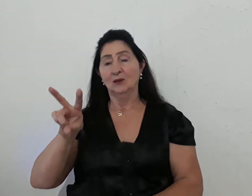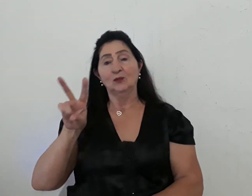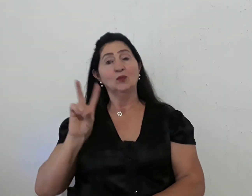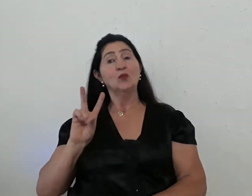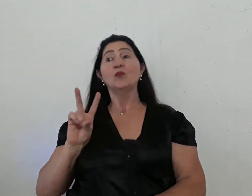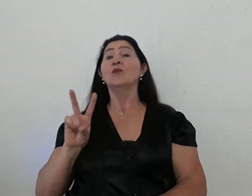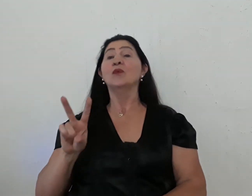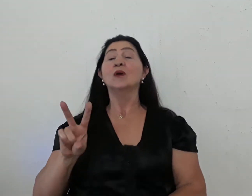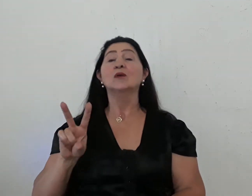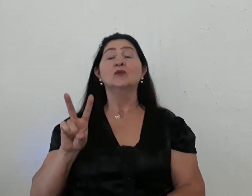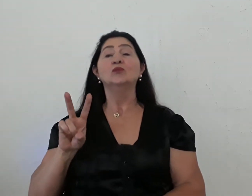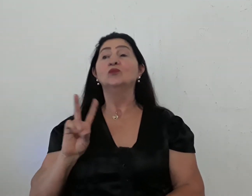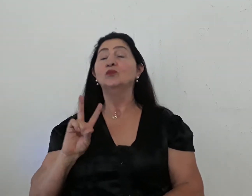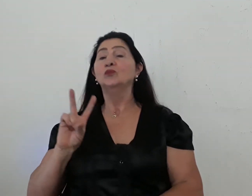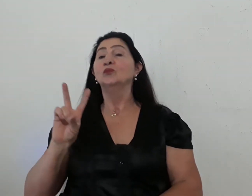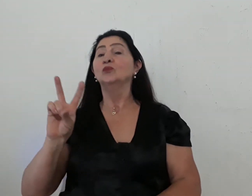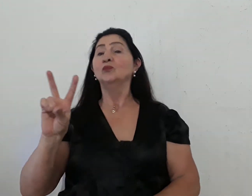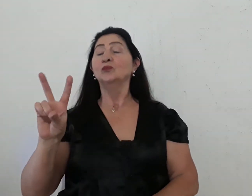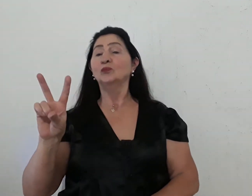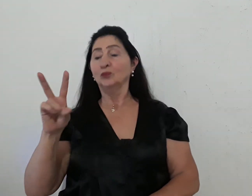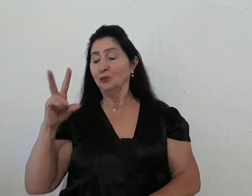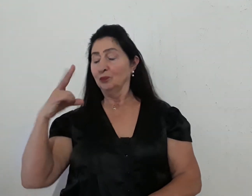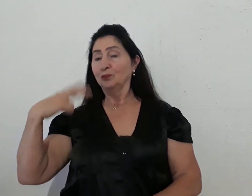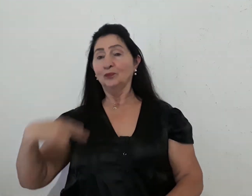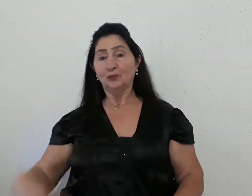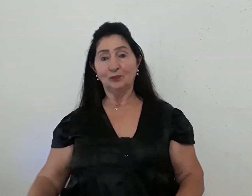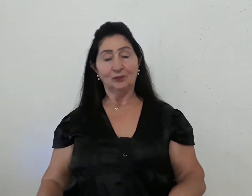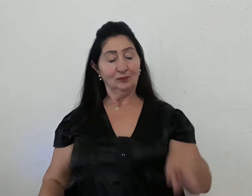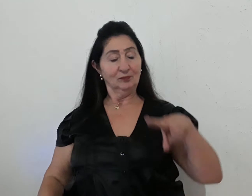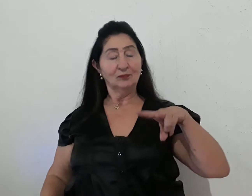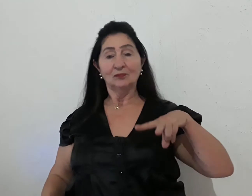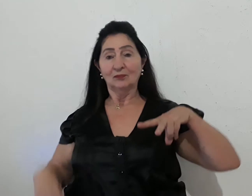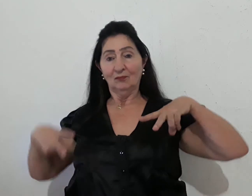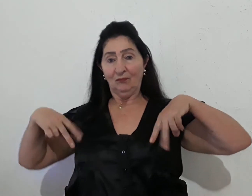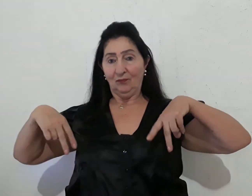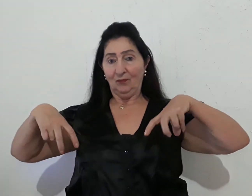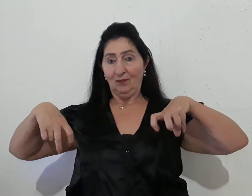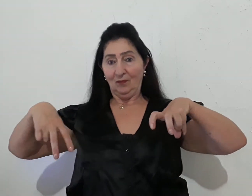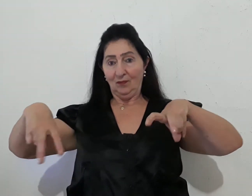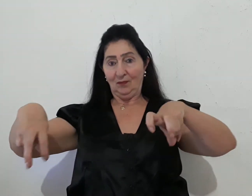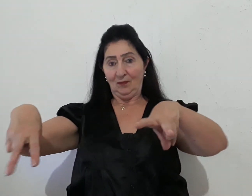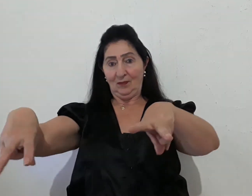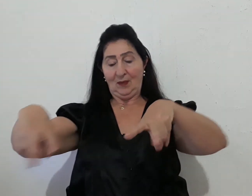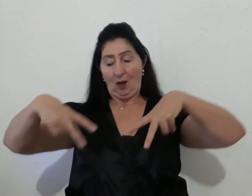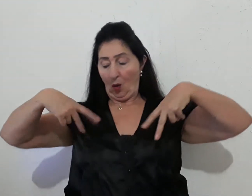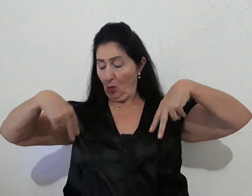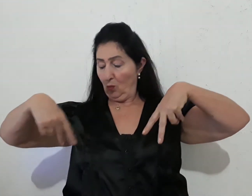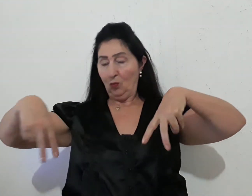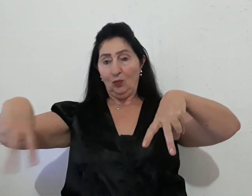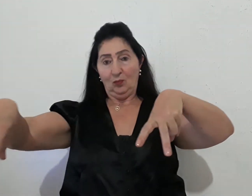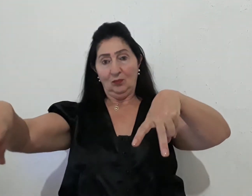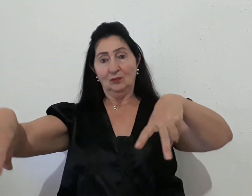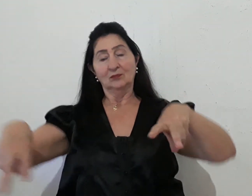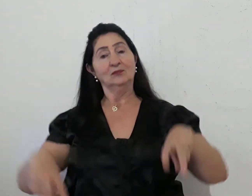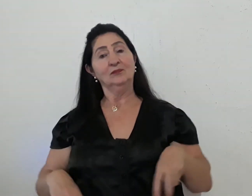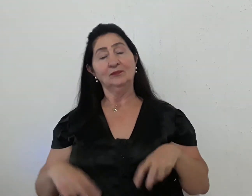retratando a orientação do corpo ou das pernas de um animal ou de uma pessoa e ou suas